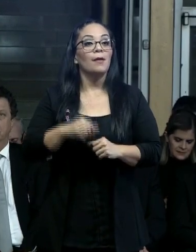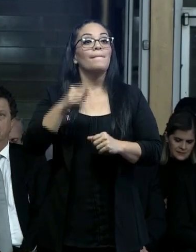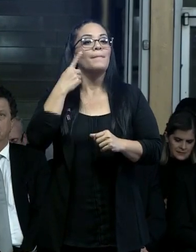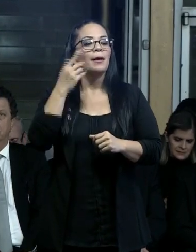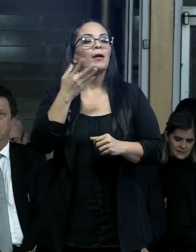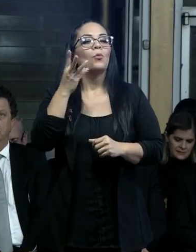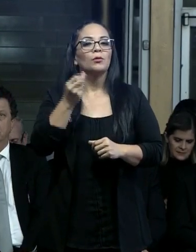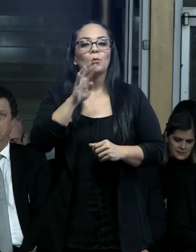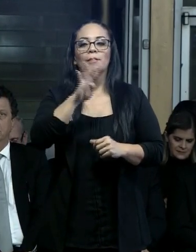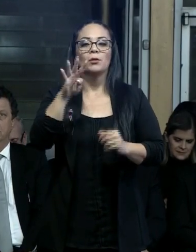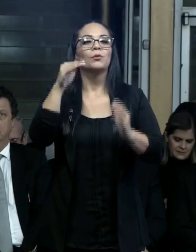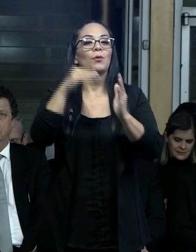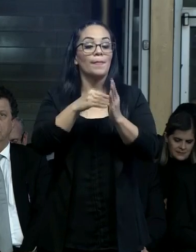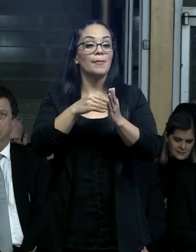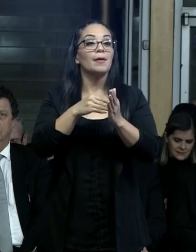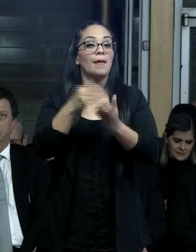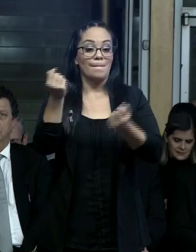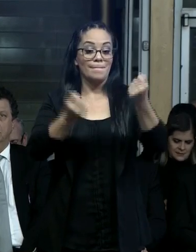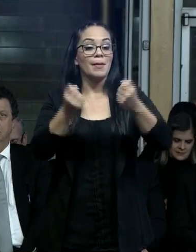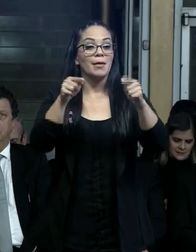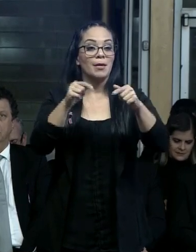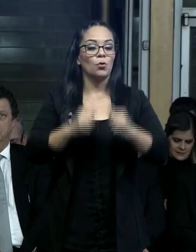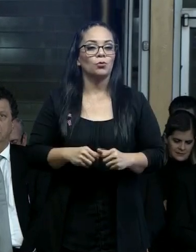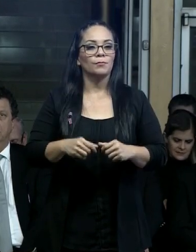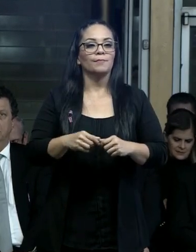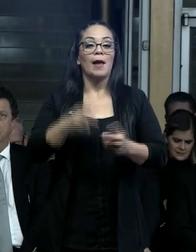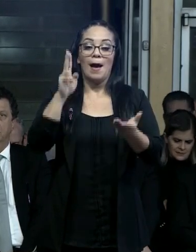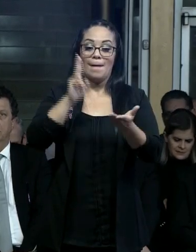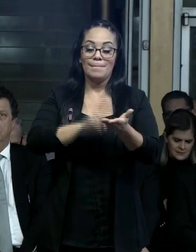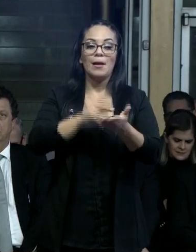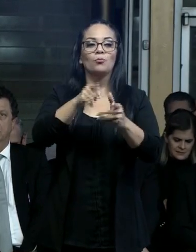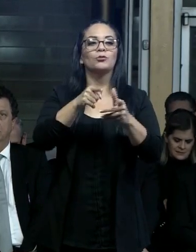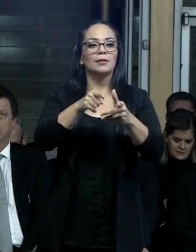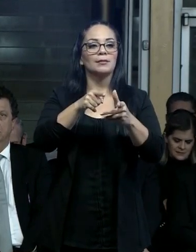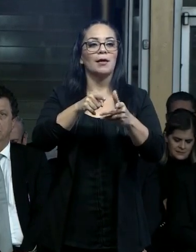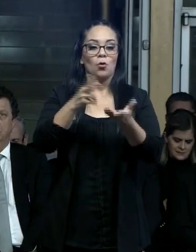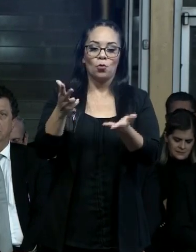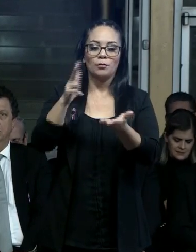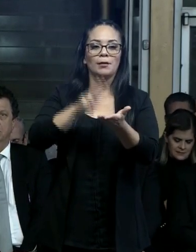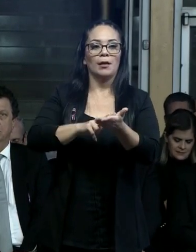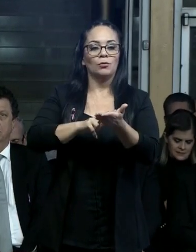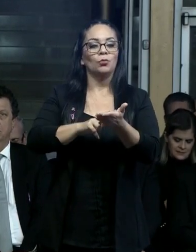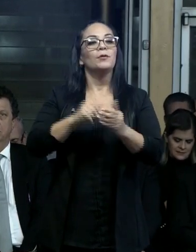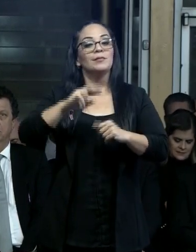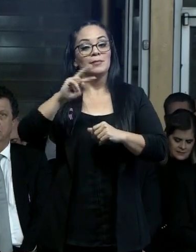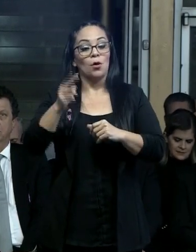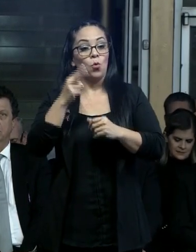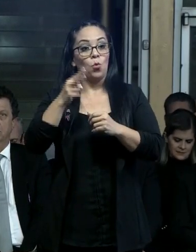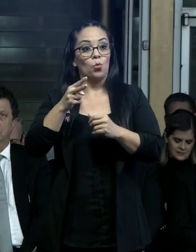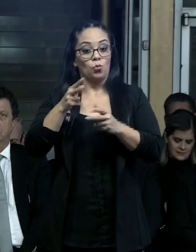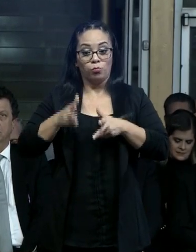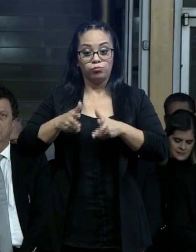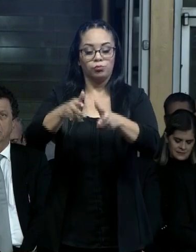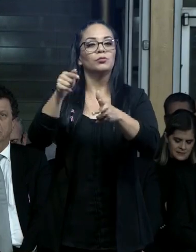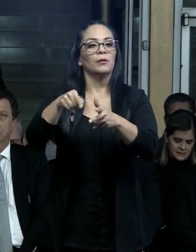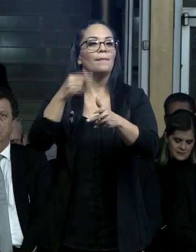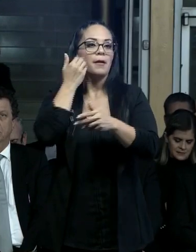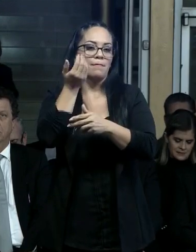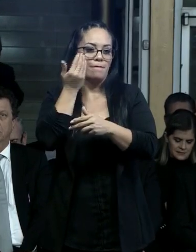vehículos. Ampliamos ese contrato y le metimos un segundo carril para facilitar el acceso a la pista